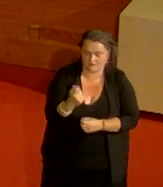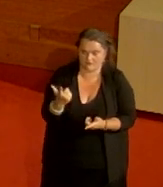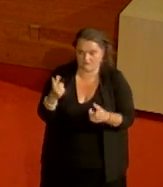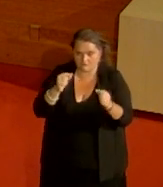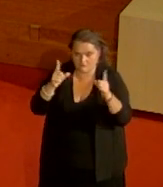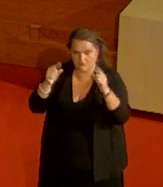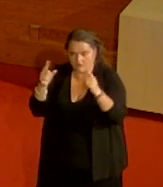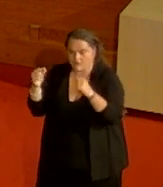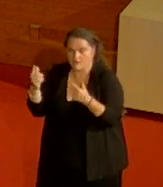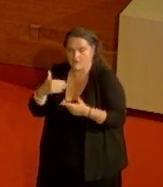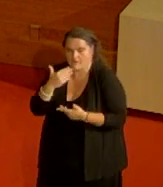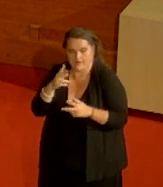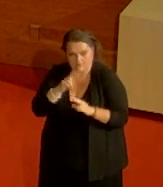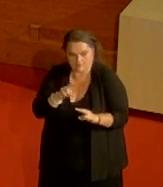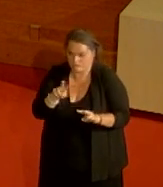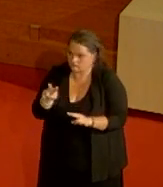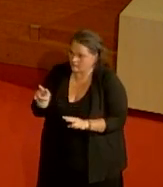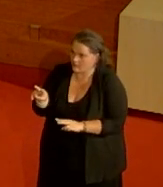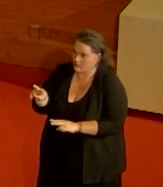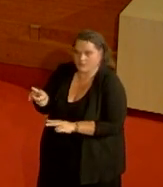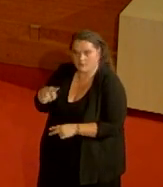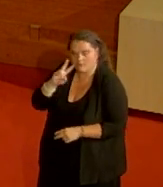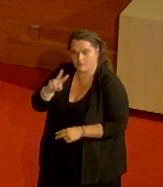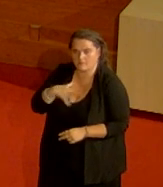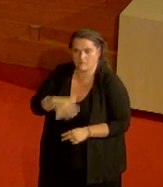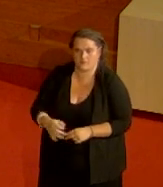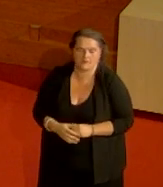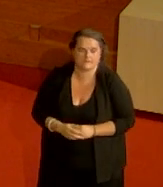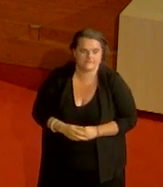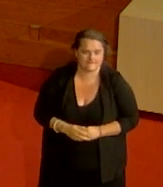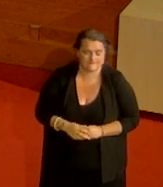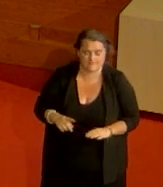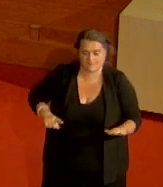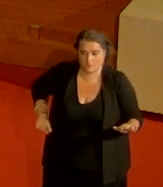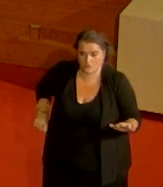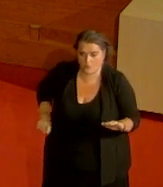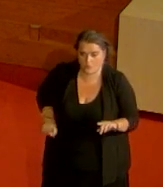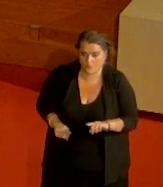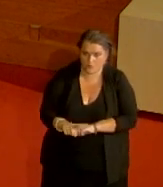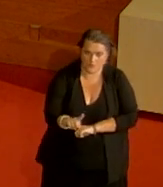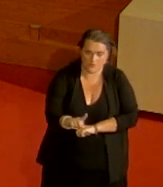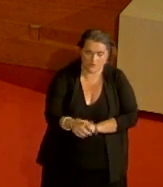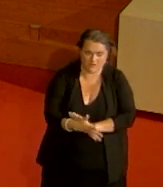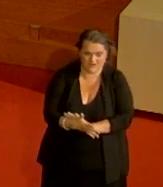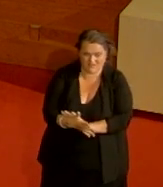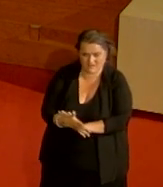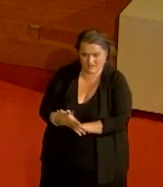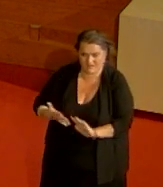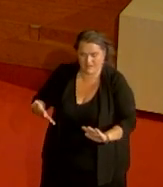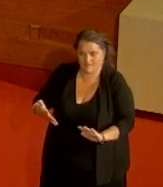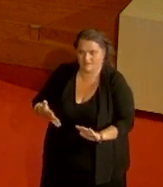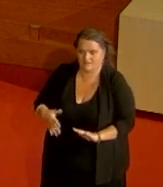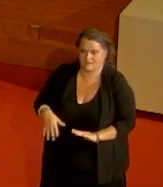del exceso unida a la aceleración y a la aceleración en este sentido entendida desde desde la manera en la que pier